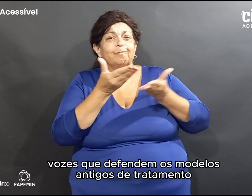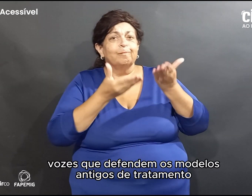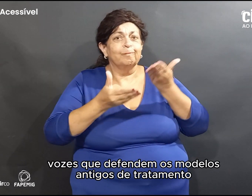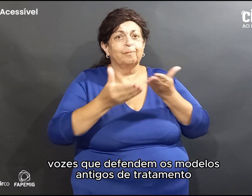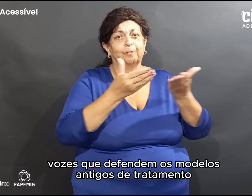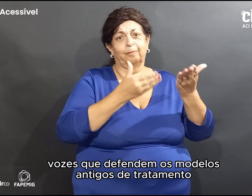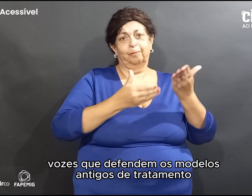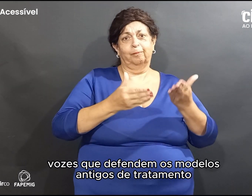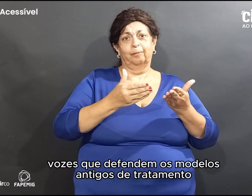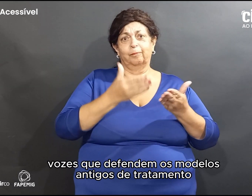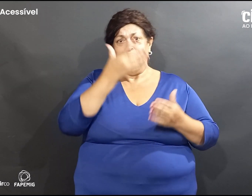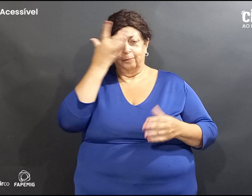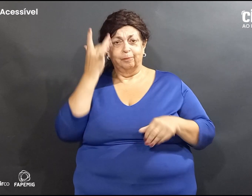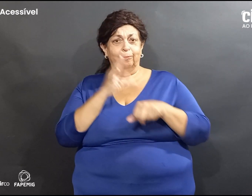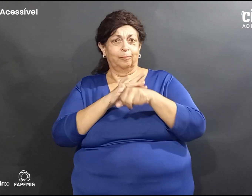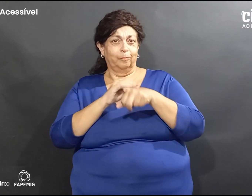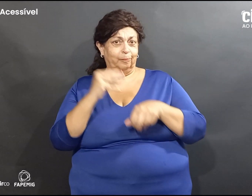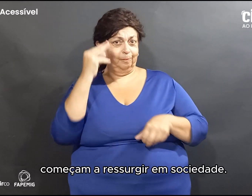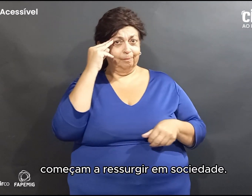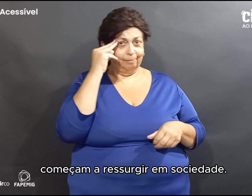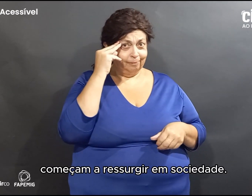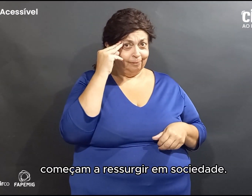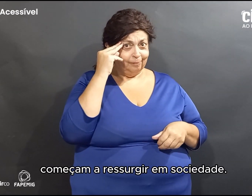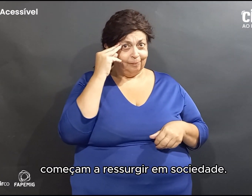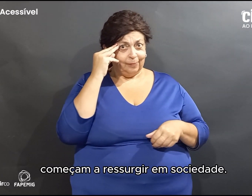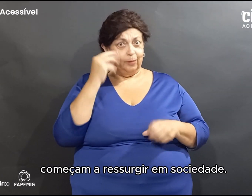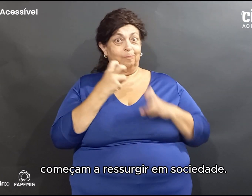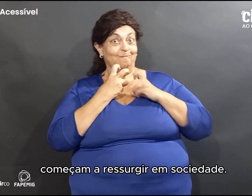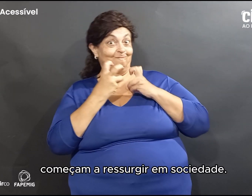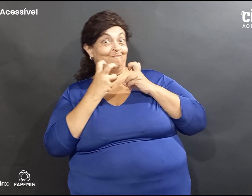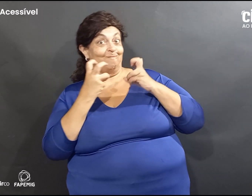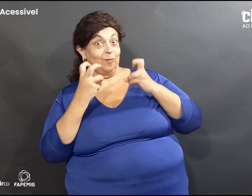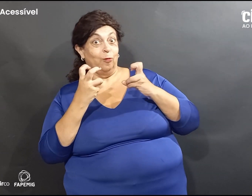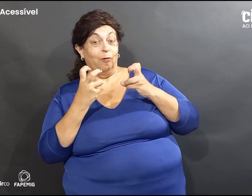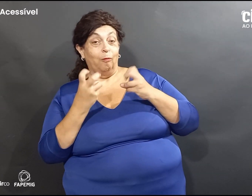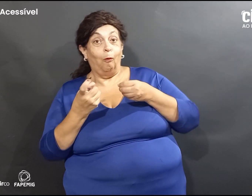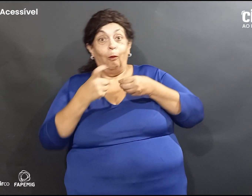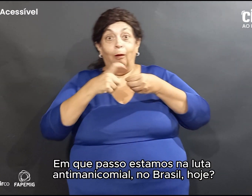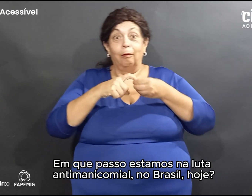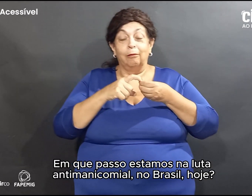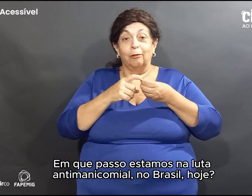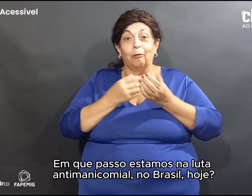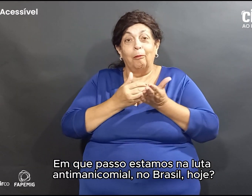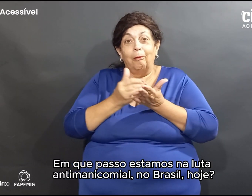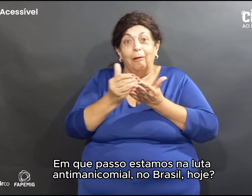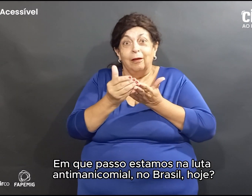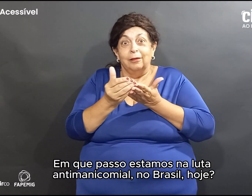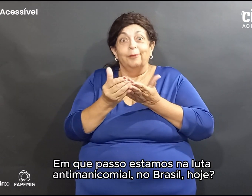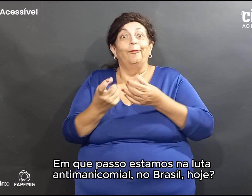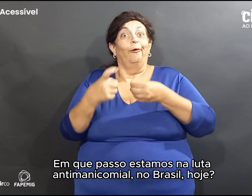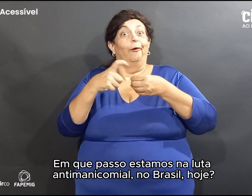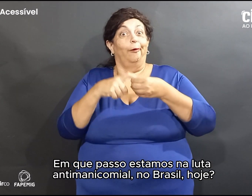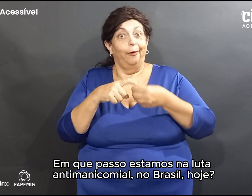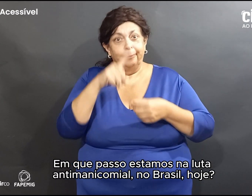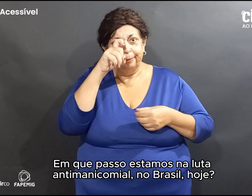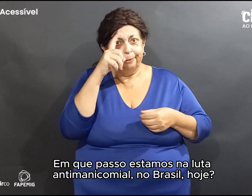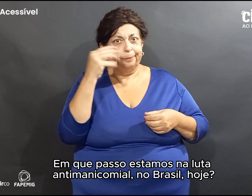modelos antigos de tratamento começam a ressurgir em sociedade. Em que passo estamos na luta antimanicomial